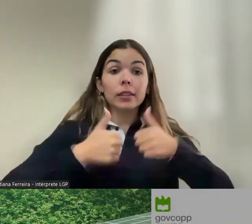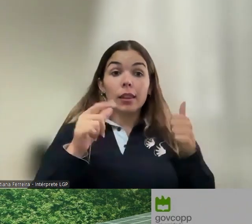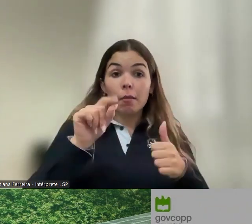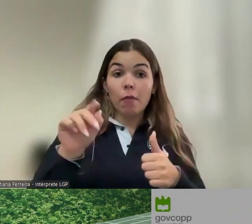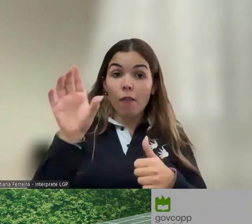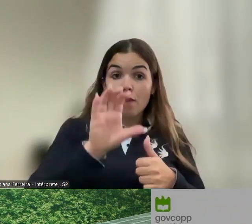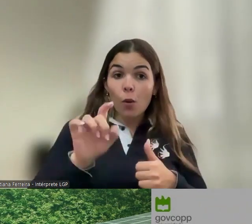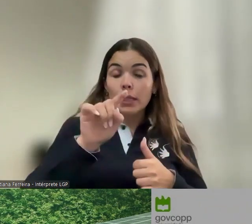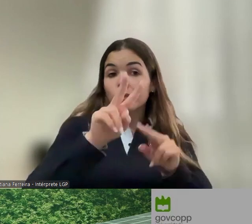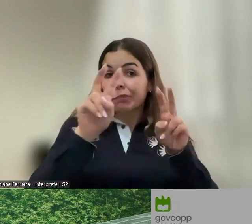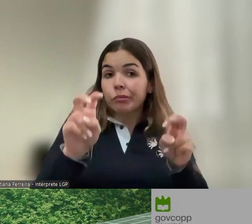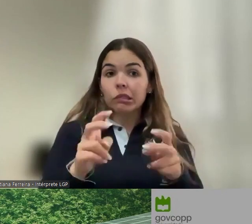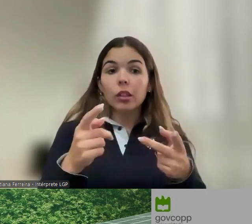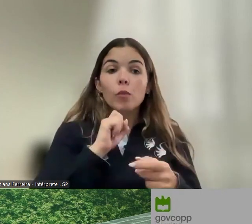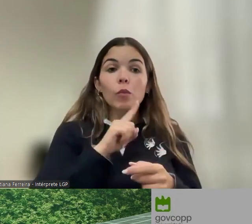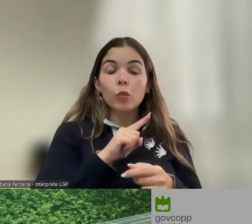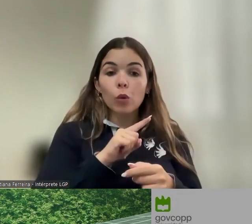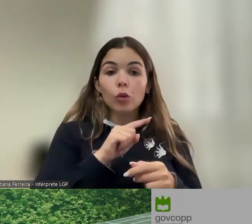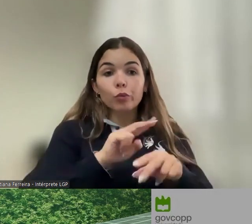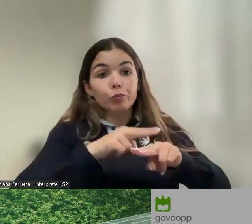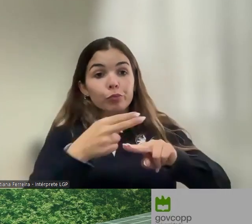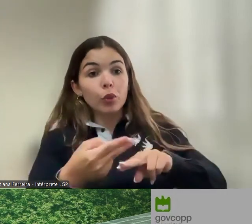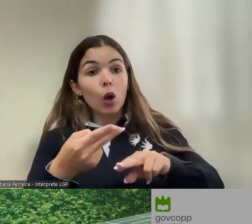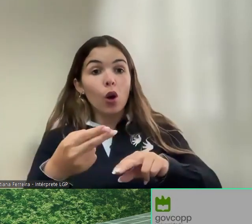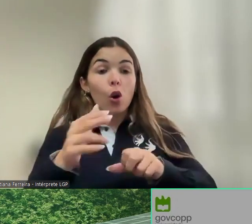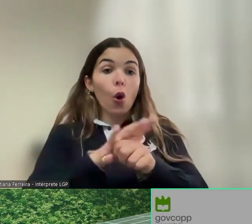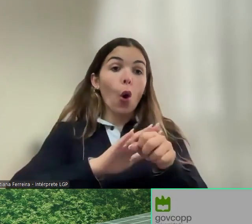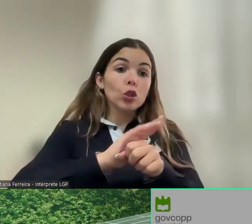essa abordagem pode ser replicada noutros contextos.